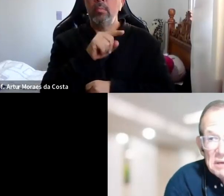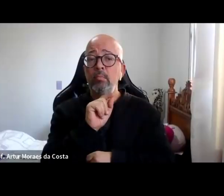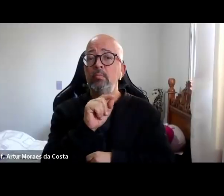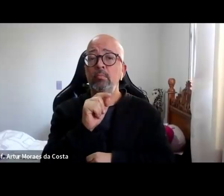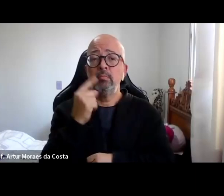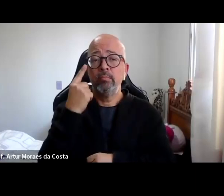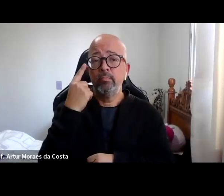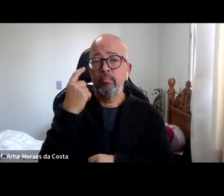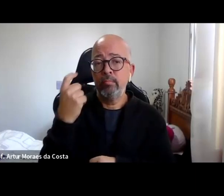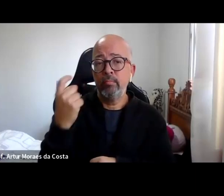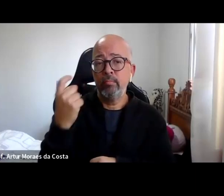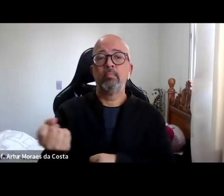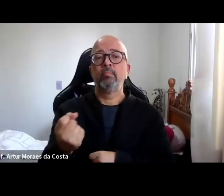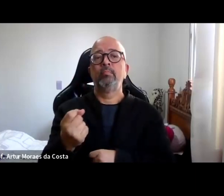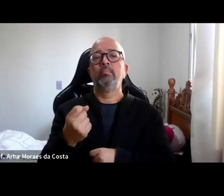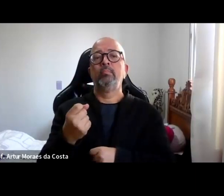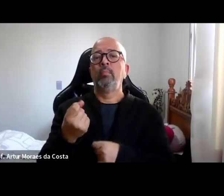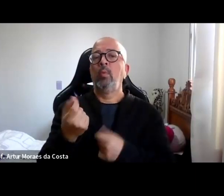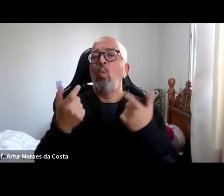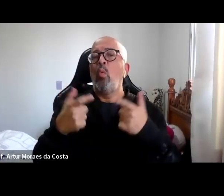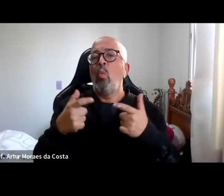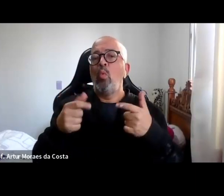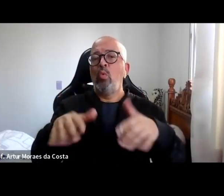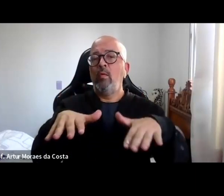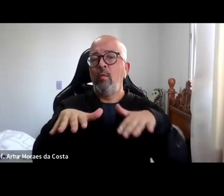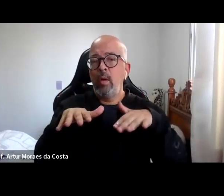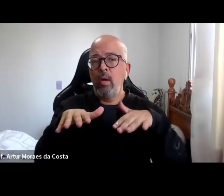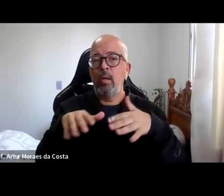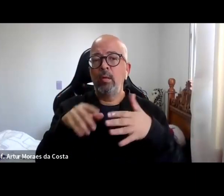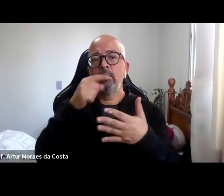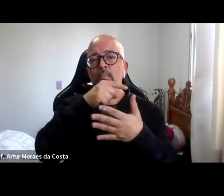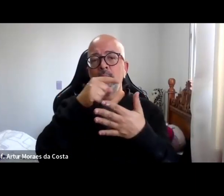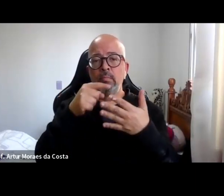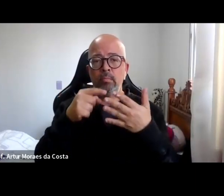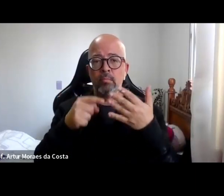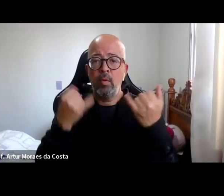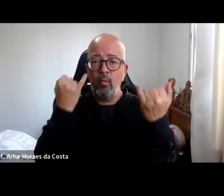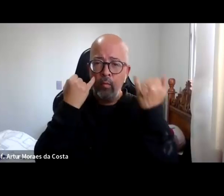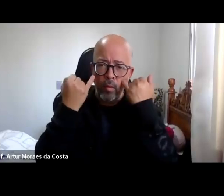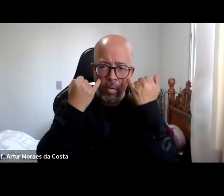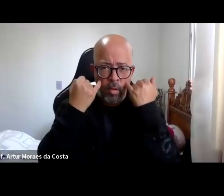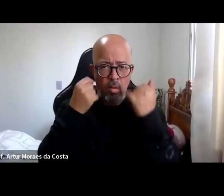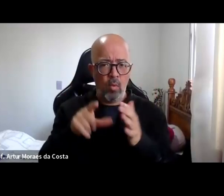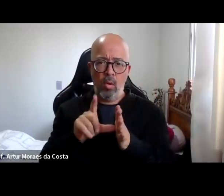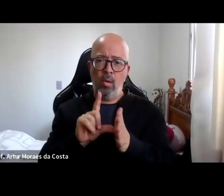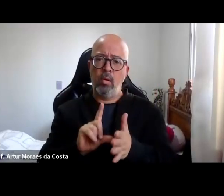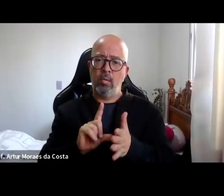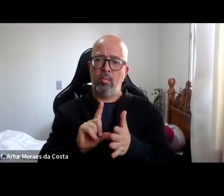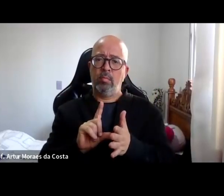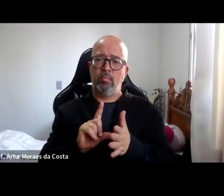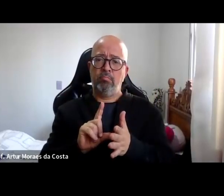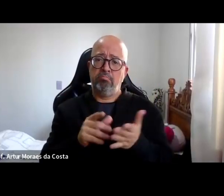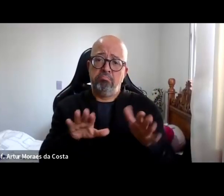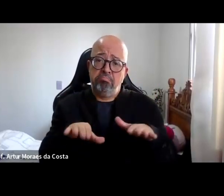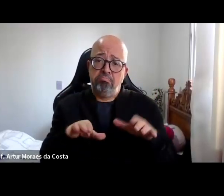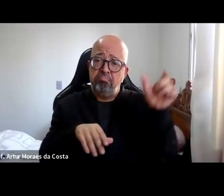olvida y Quienes no tienen mucha experiencia no lo toman tan en cuenta y cuando se enfrentan a situaciones no saben